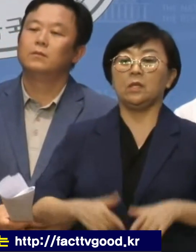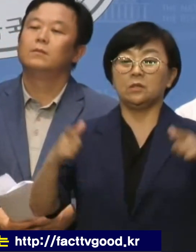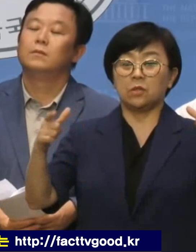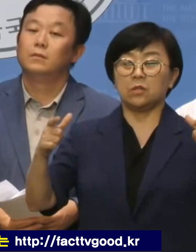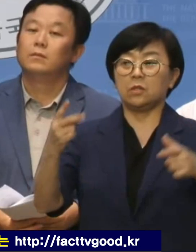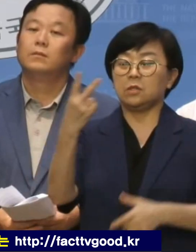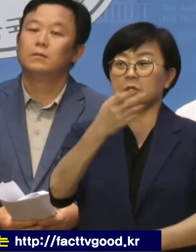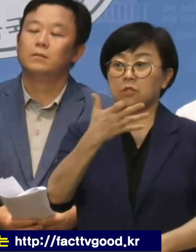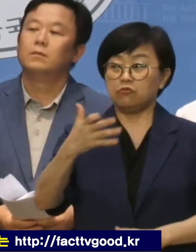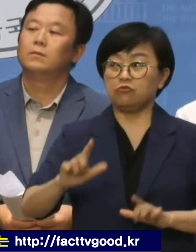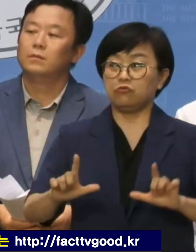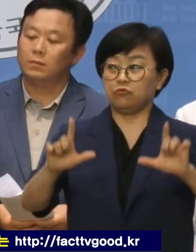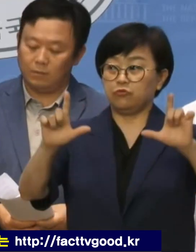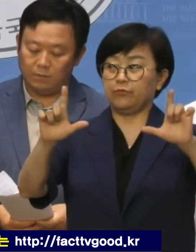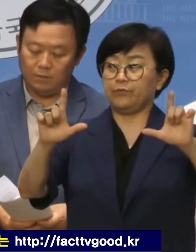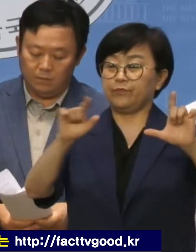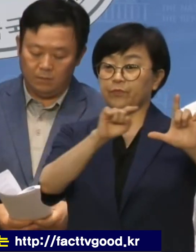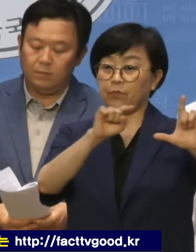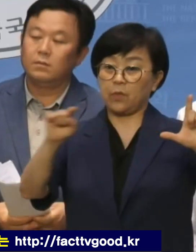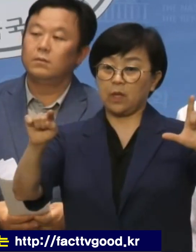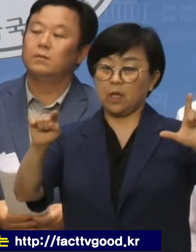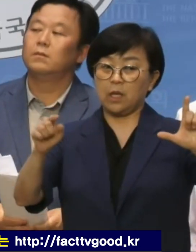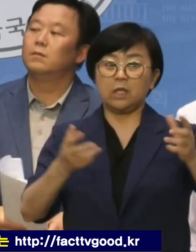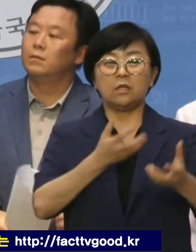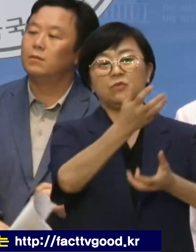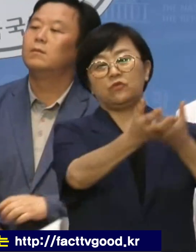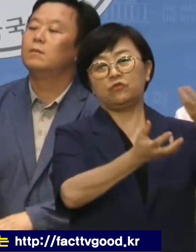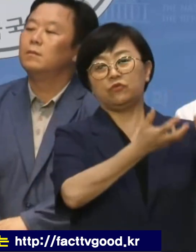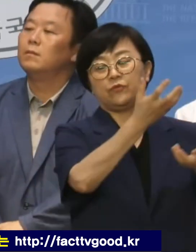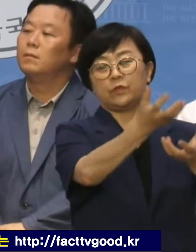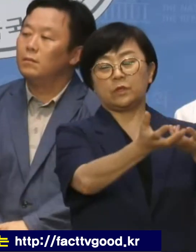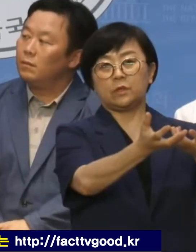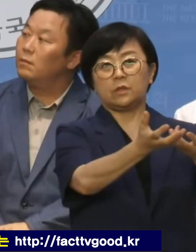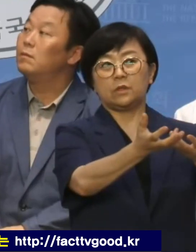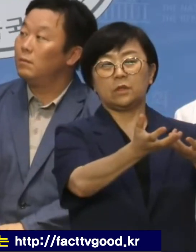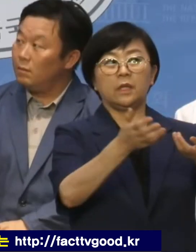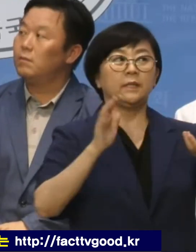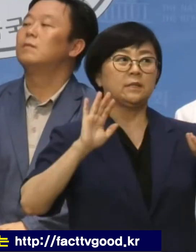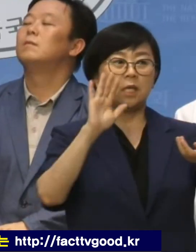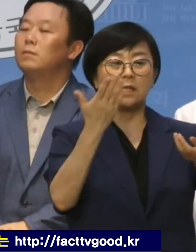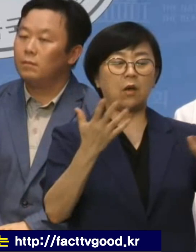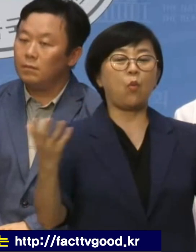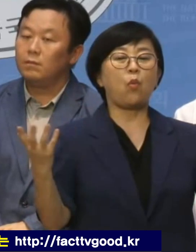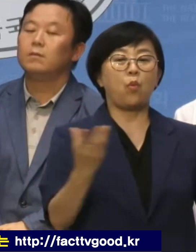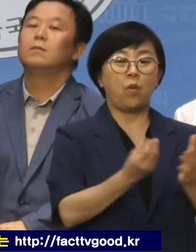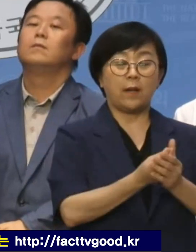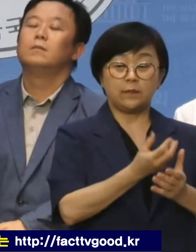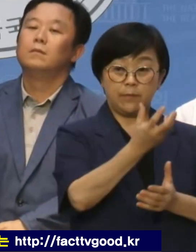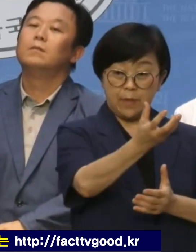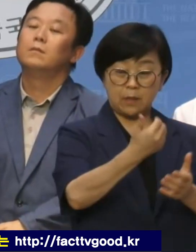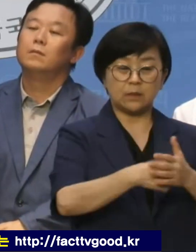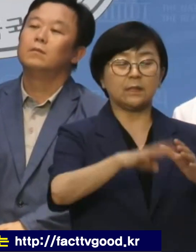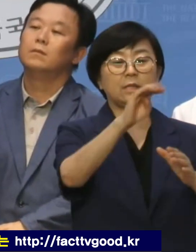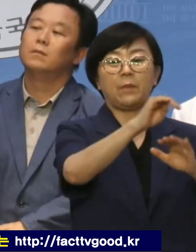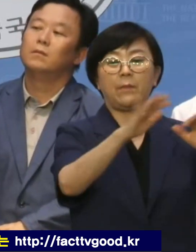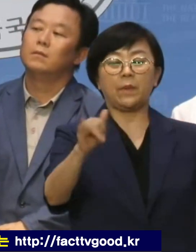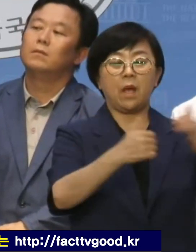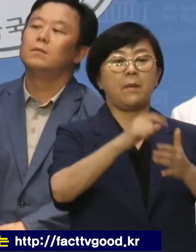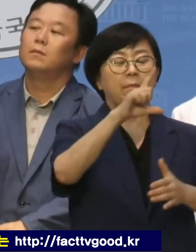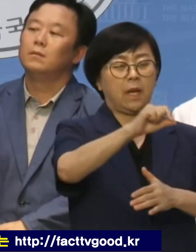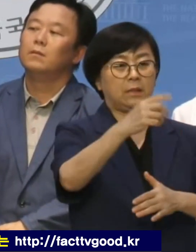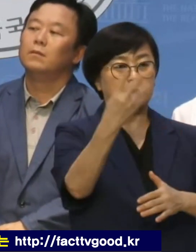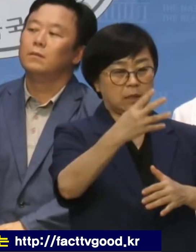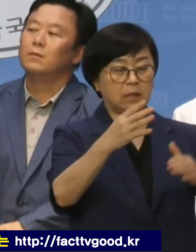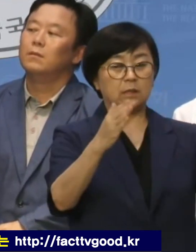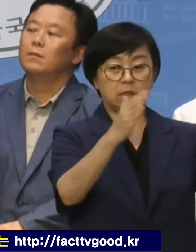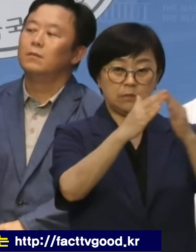가밀지구는 2019년도부터 입주를 시작해서 지금 최근에야 입주가 다 모두 완료됐습니다. 현재 주민은 4만 명이고요. 14,000세대가 모여